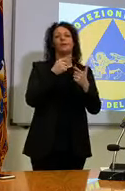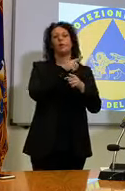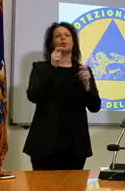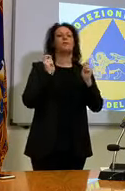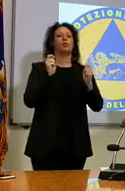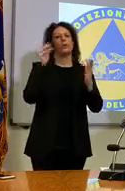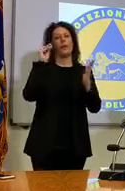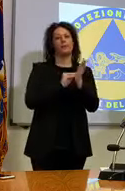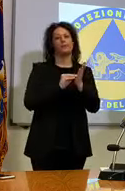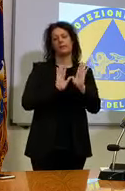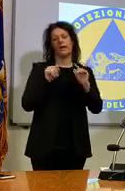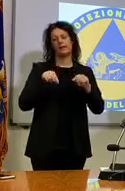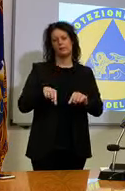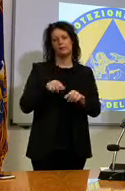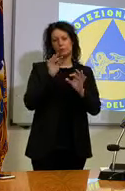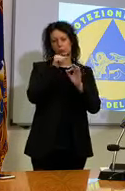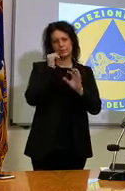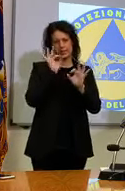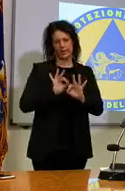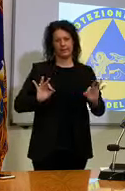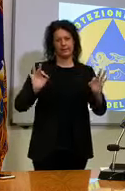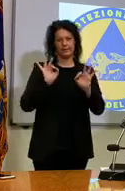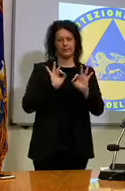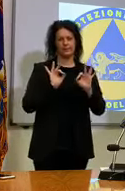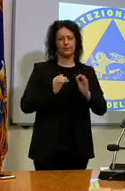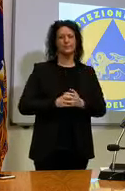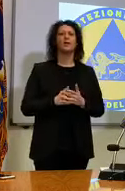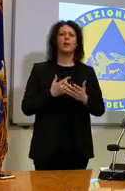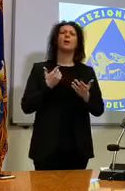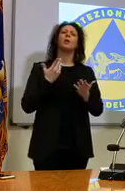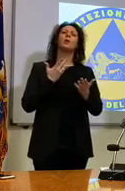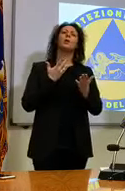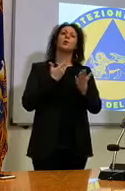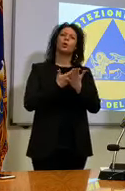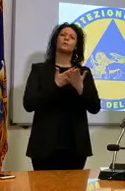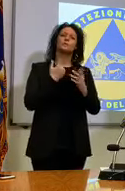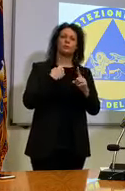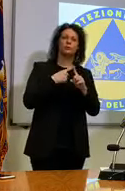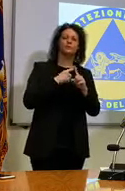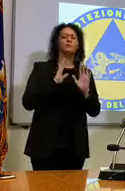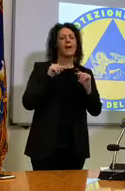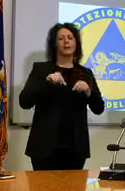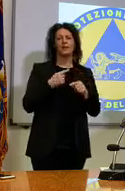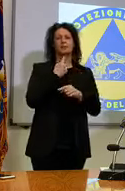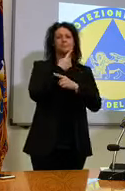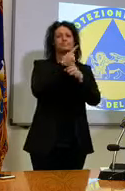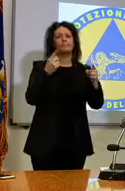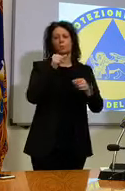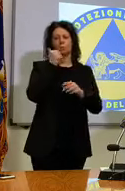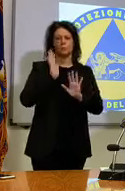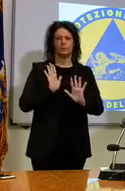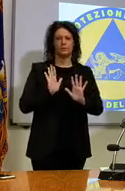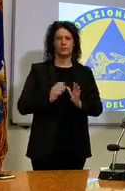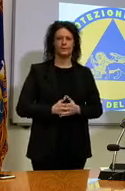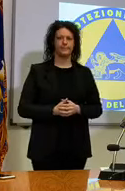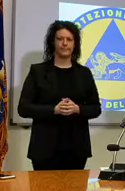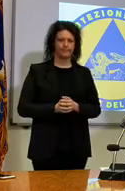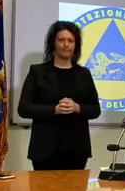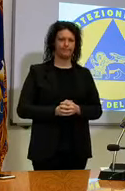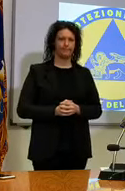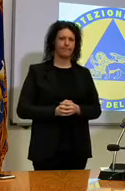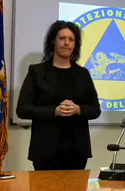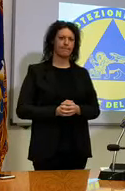giornali, però non ha nessun senso, cioè sono positive ma non ha nessun senso. Grazie. Allora Presidente, prima di introdurre le